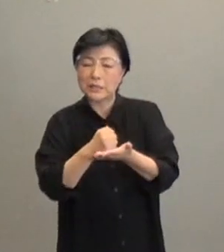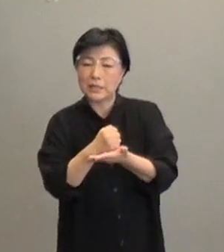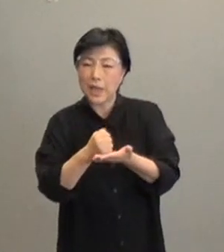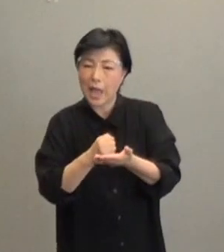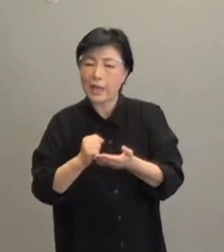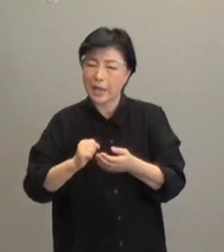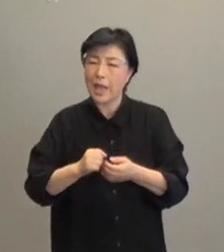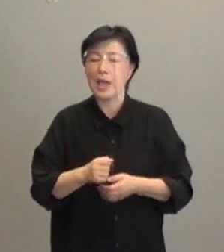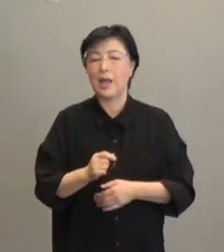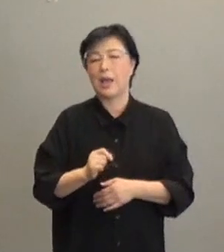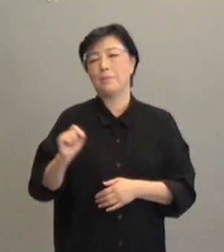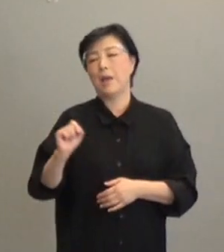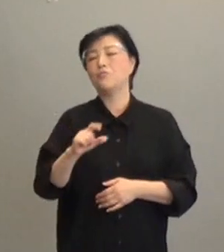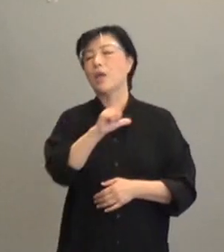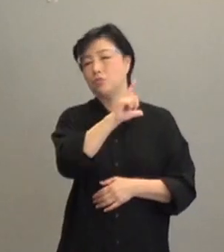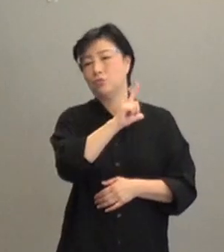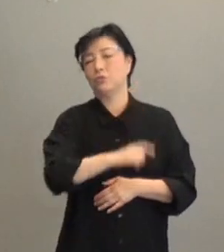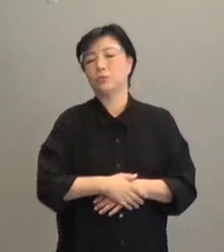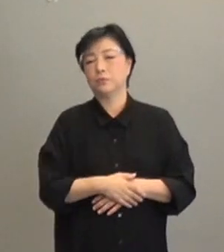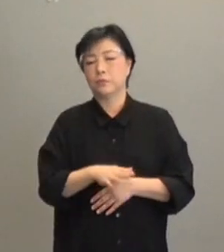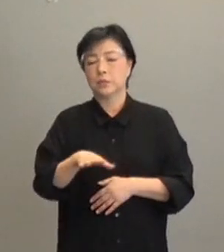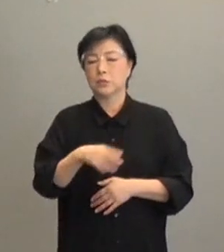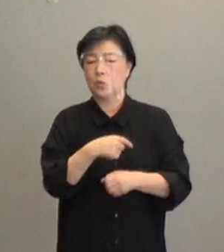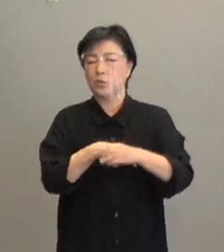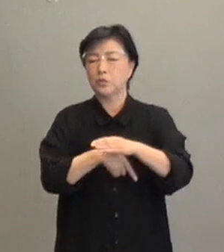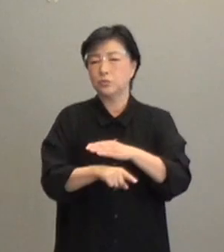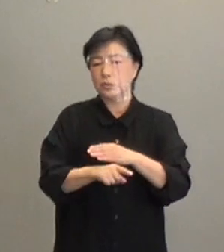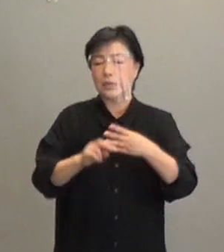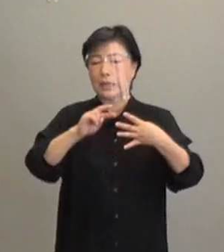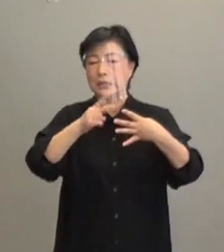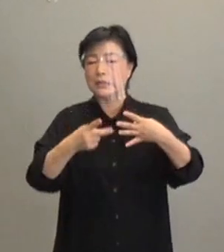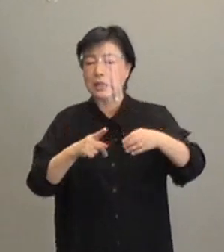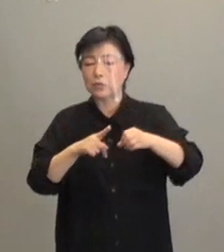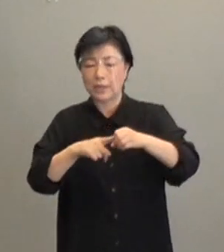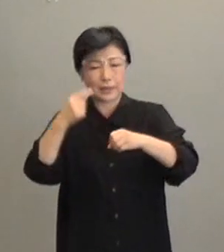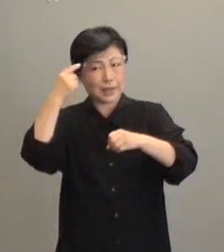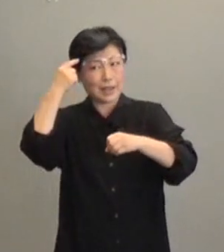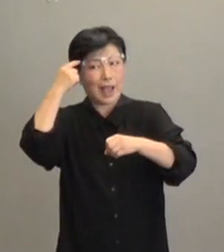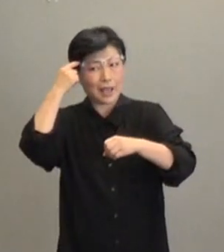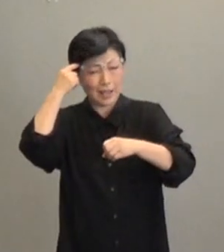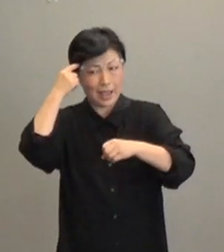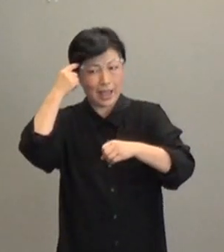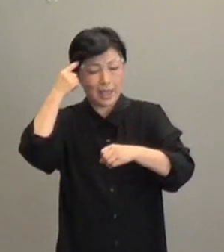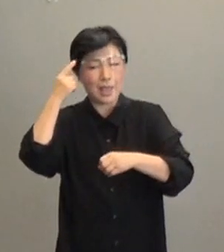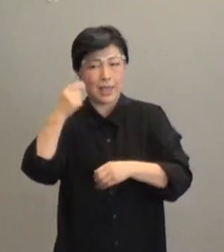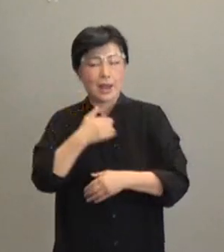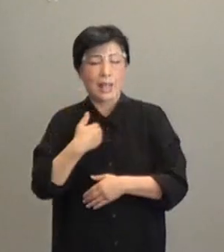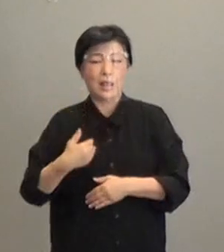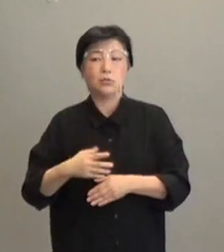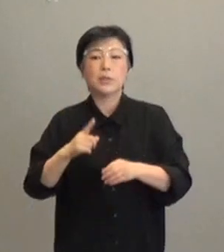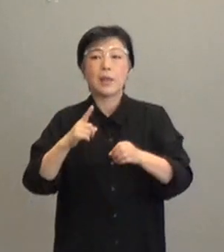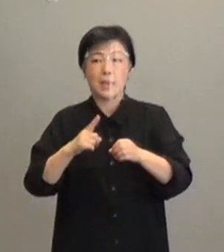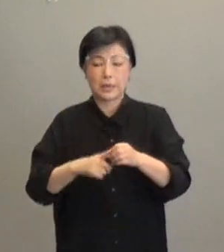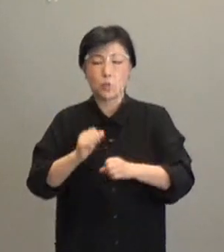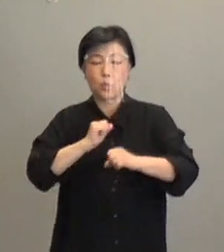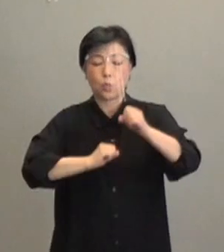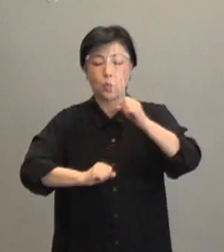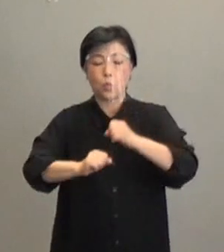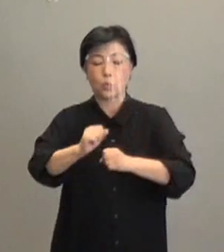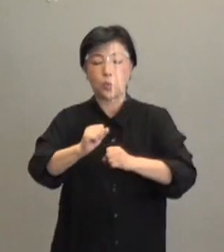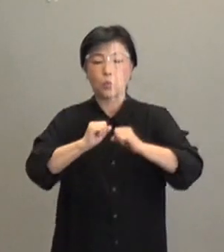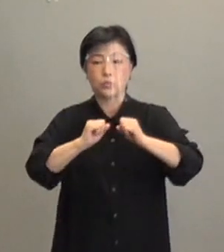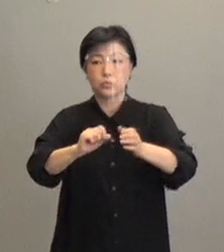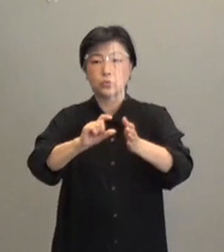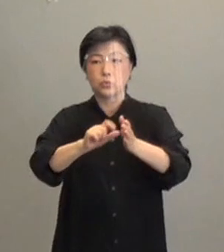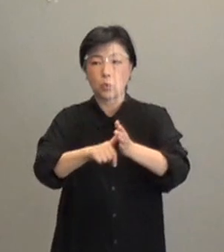が多くなりやすい、そういう要因が季節的にありますので、そうした行動をされる際にですね、